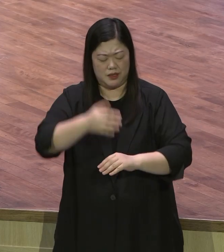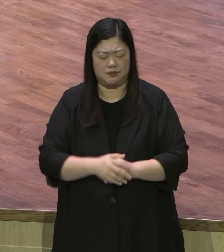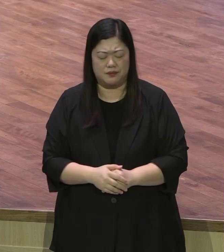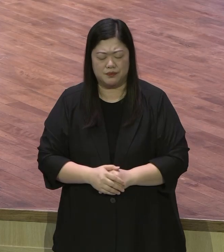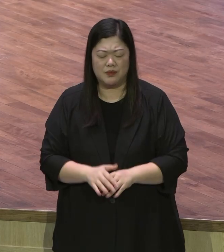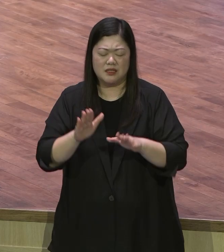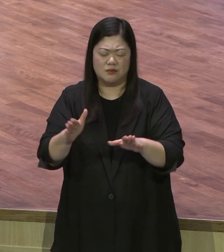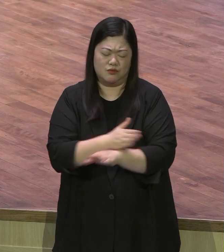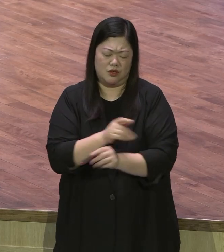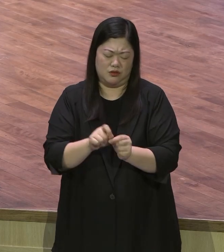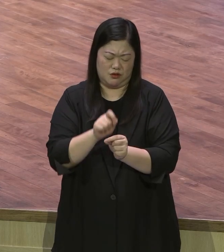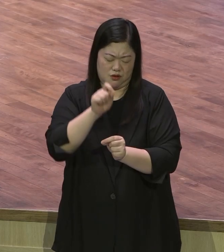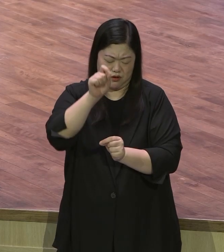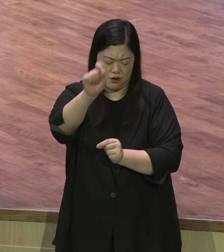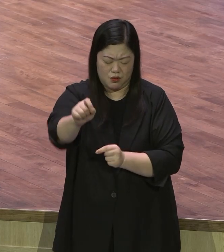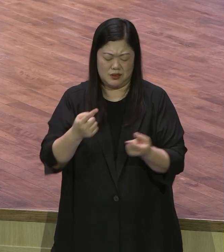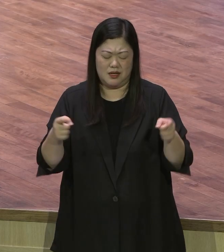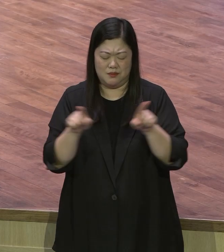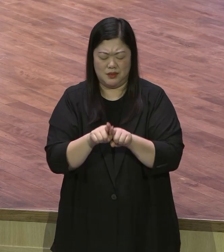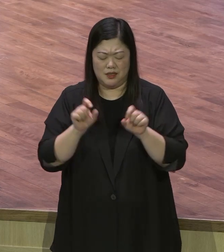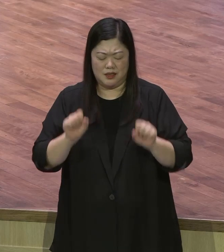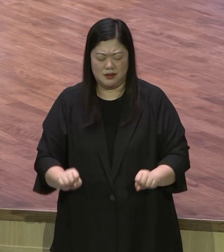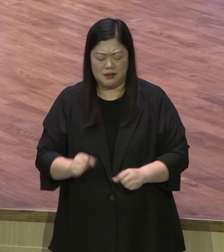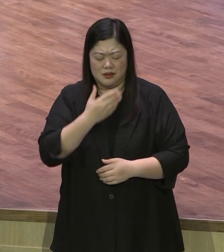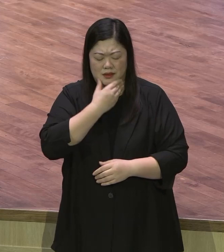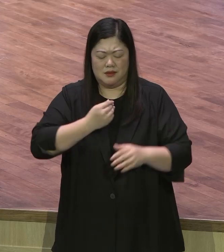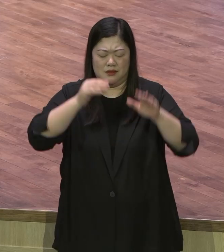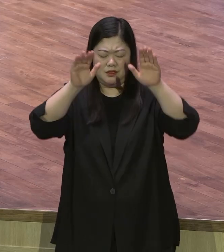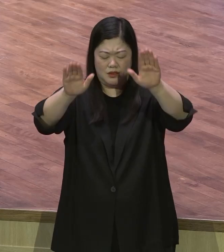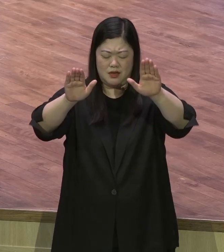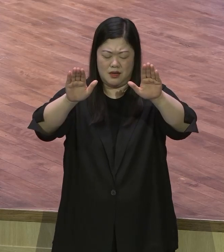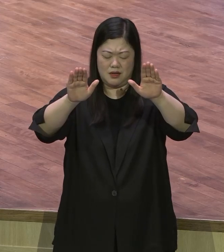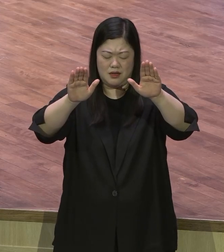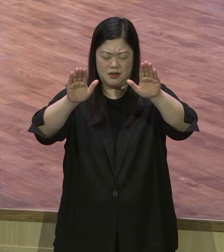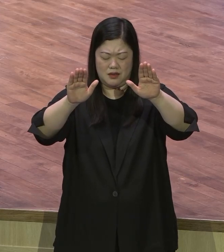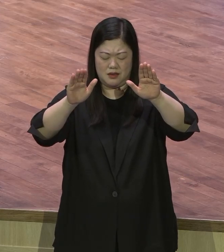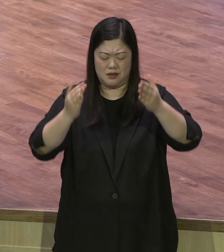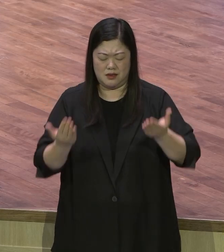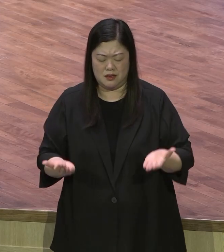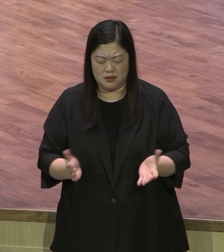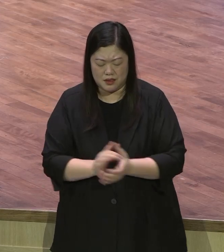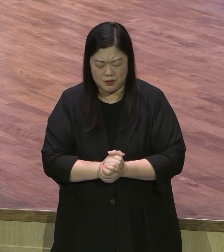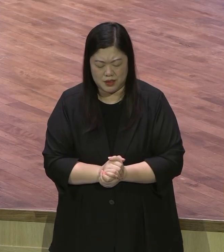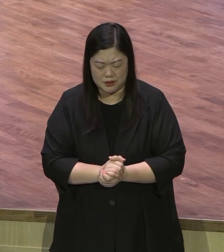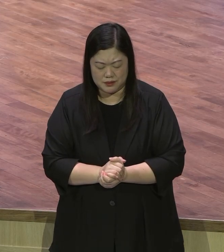지금부터 영원까지 함께 계실지어다. 아멘.